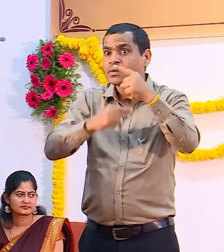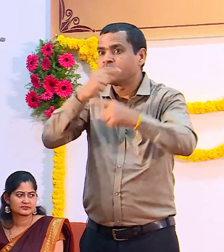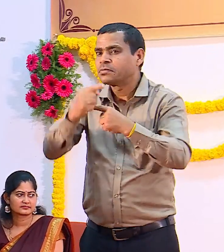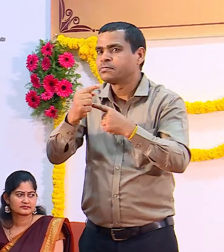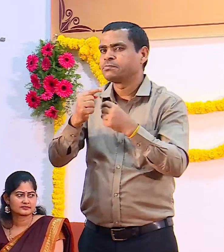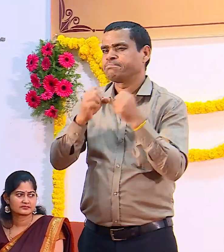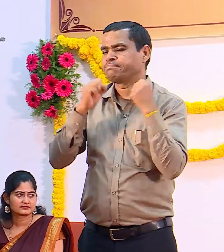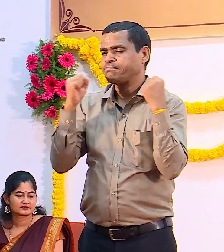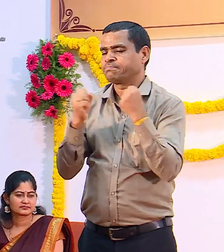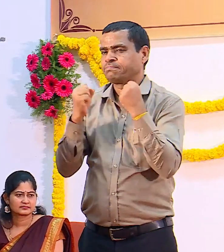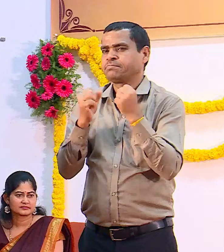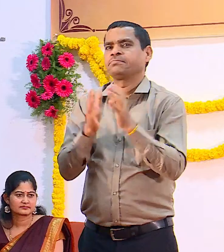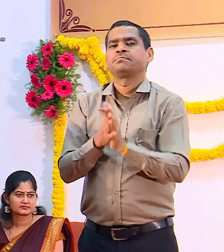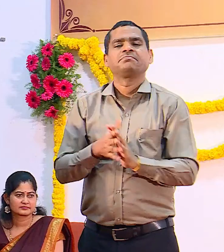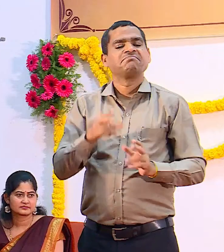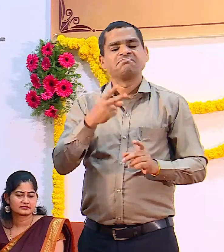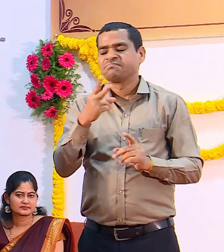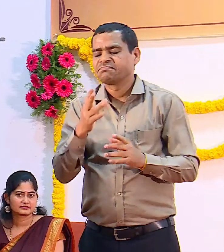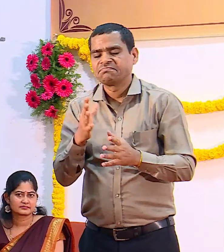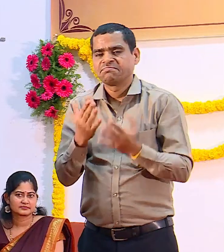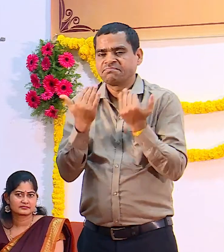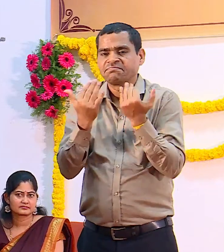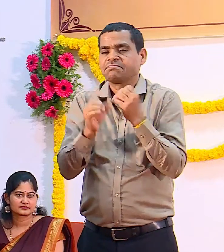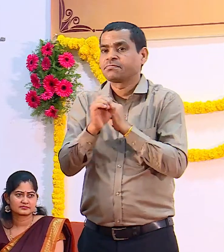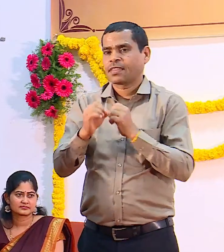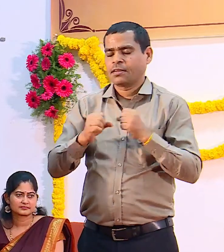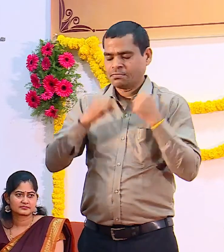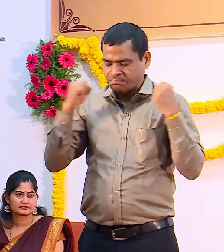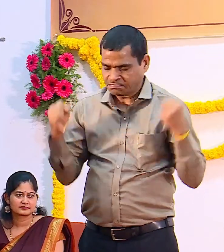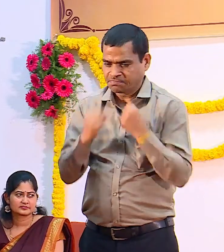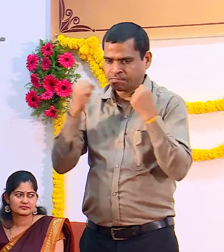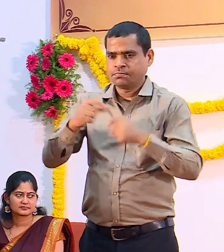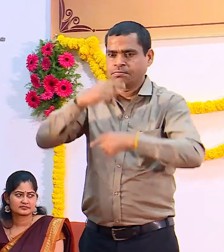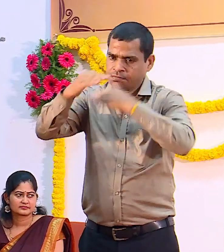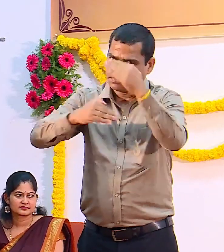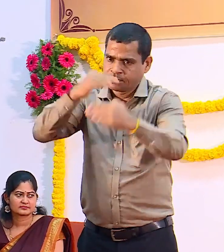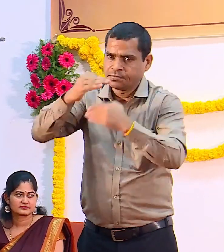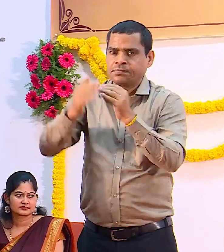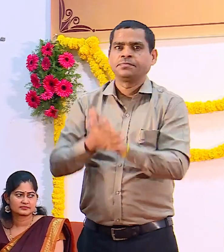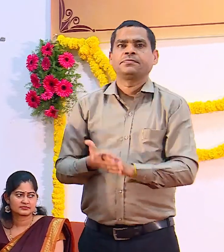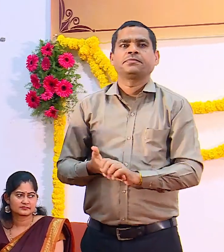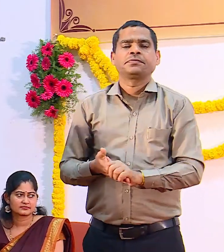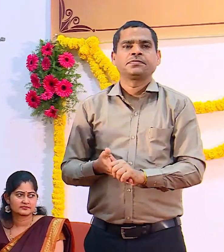हैं तो वो चीज़ें उतनी नहीं हो पाती है पर हमें प्रयास यही करना है